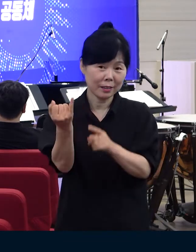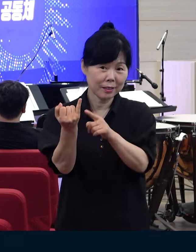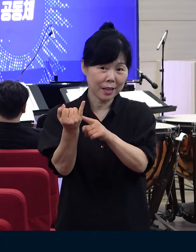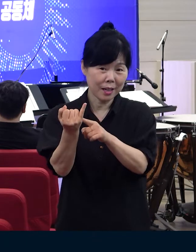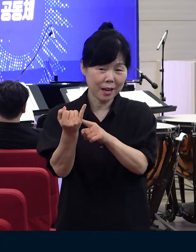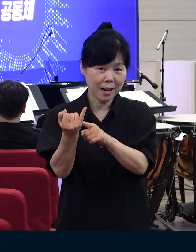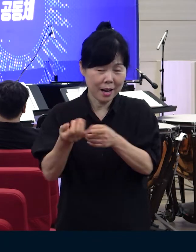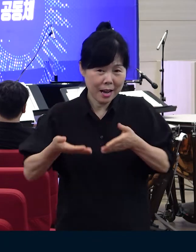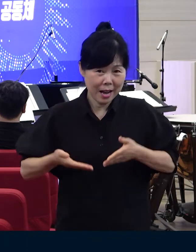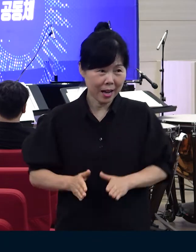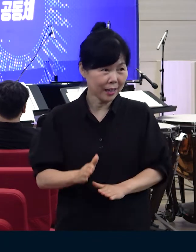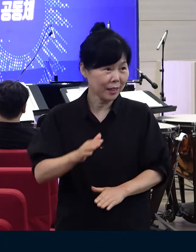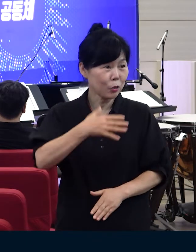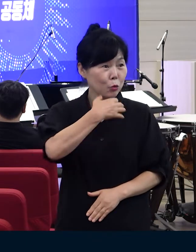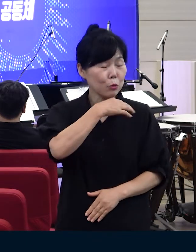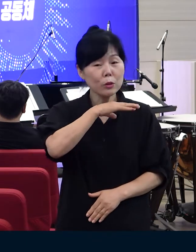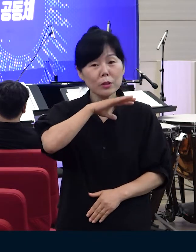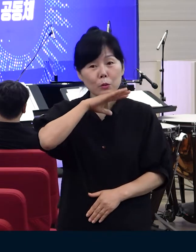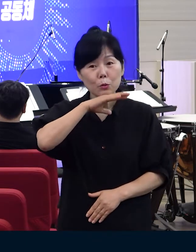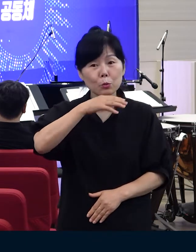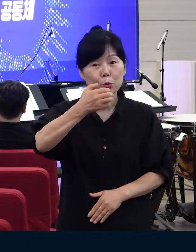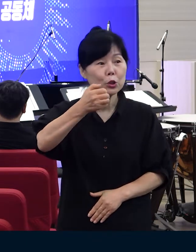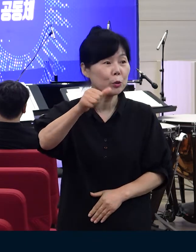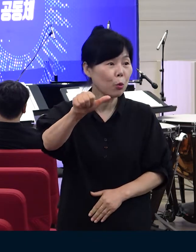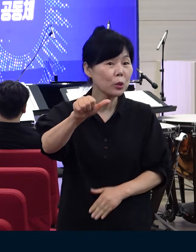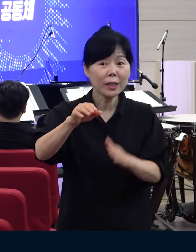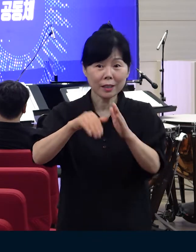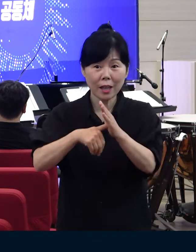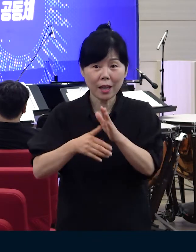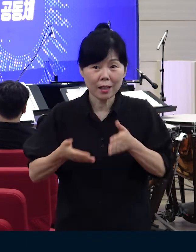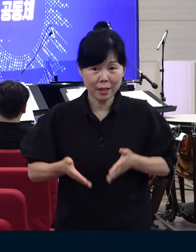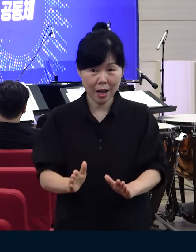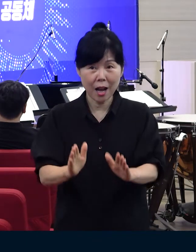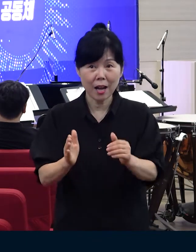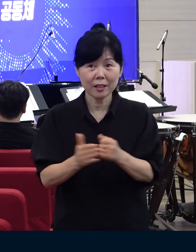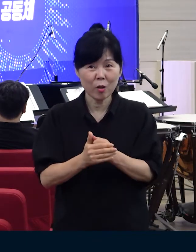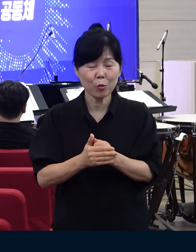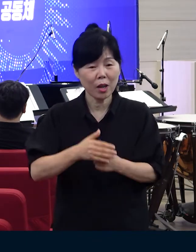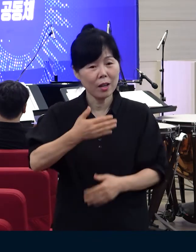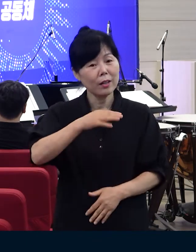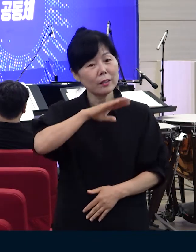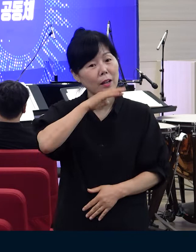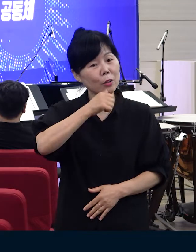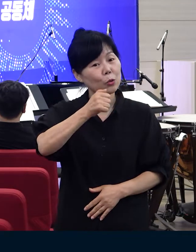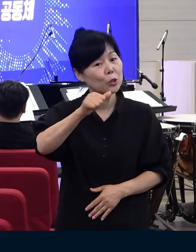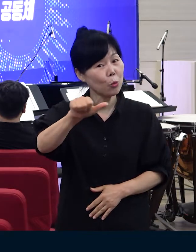봐서 사례는 65세 당시에도 여전히